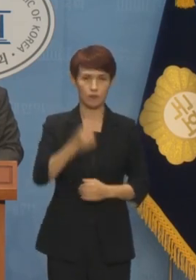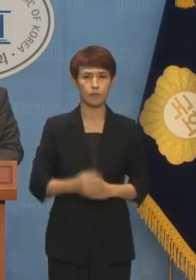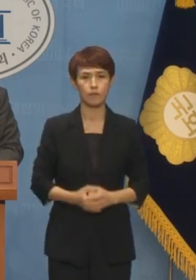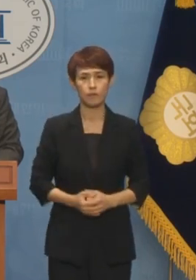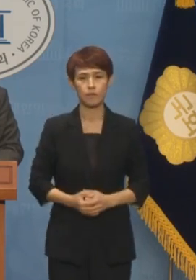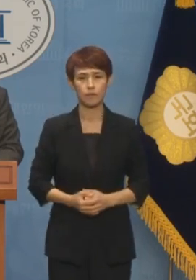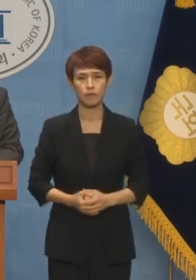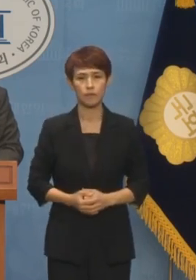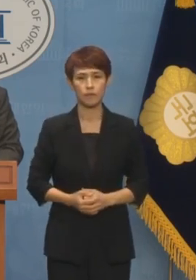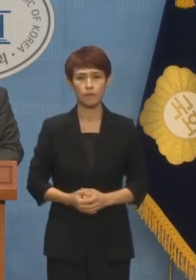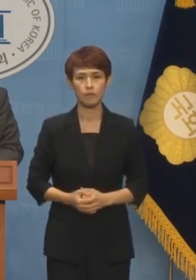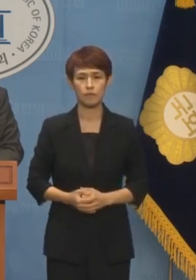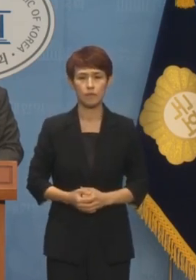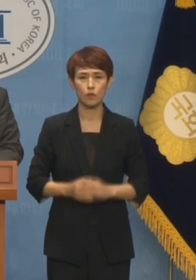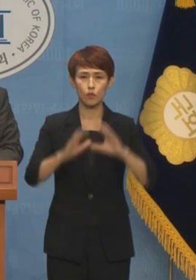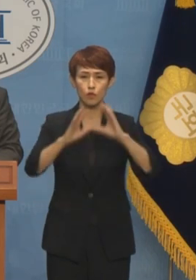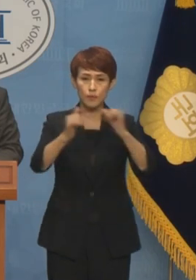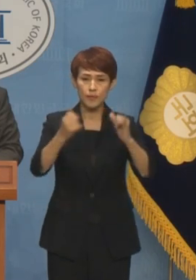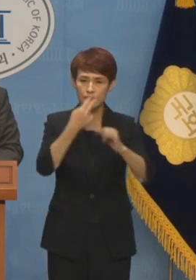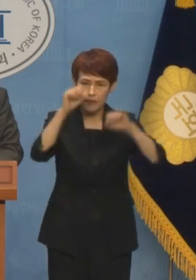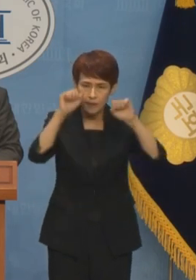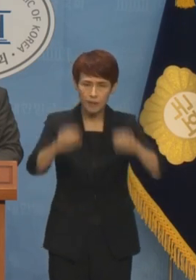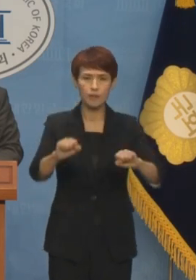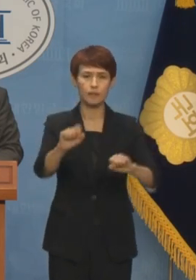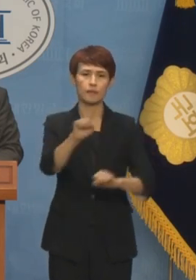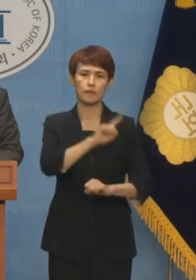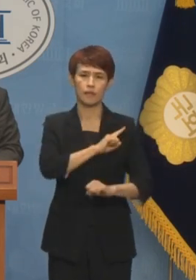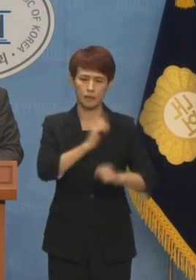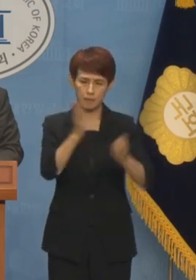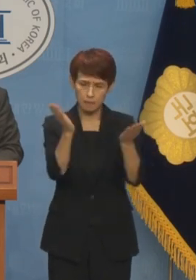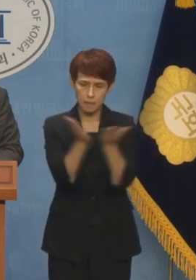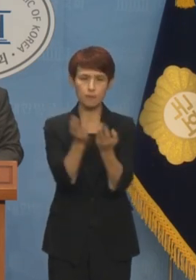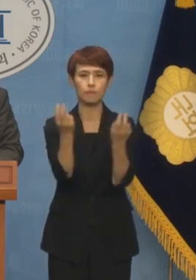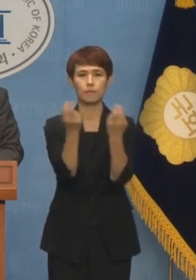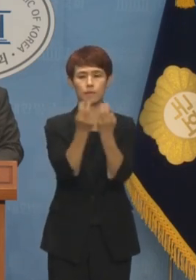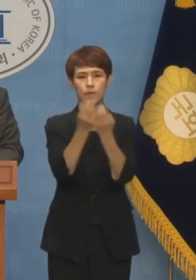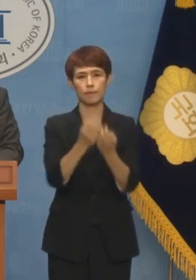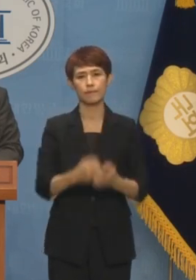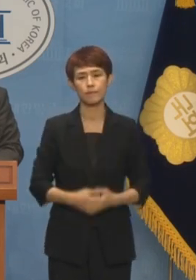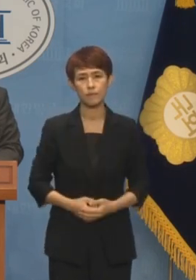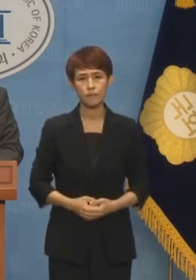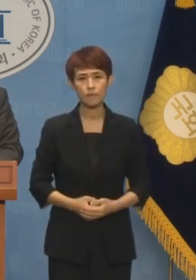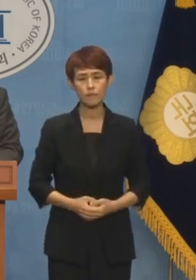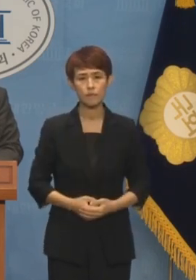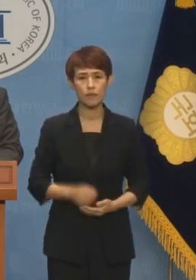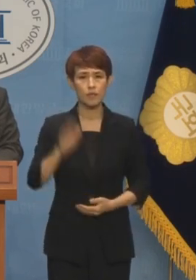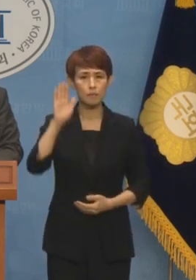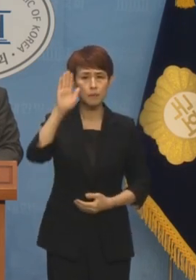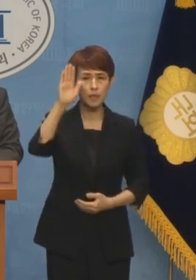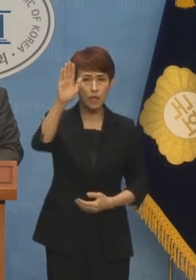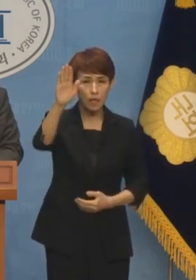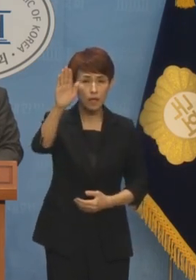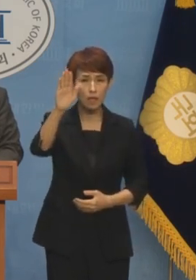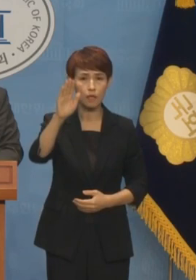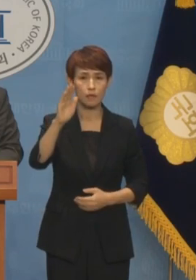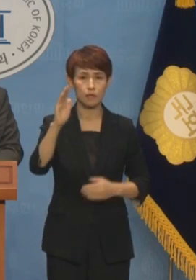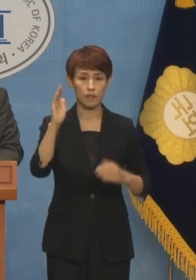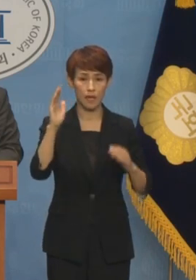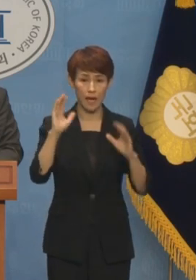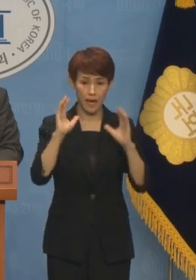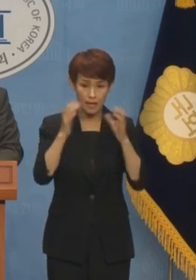갇힌 말라가는 국민들이 살아남는 가장 합리적인 길입니다. 결국 미래 세대의 흐름이 강물이